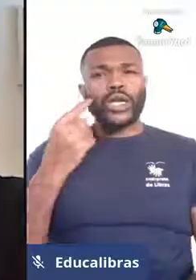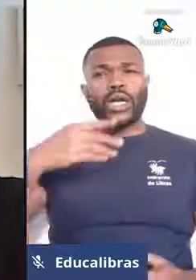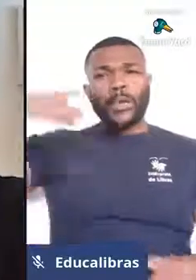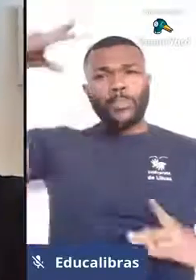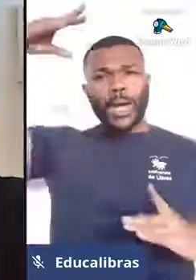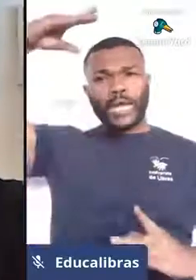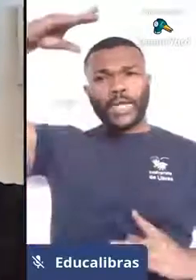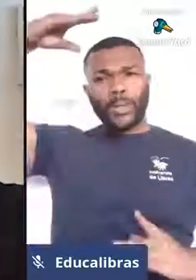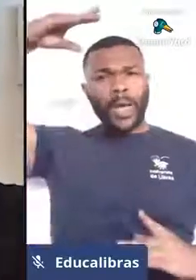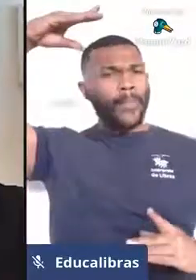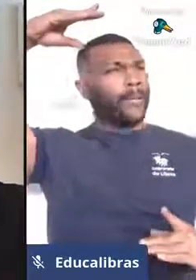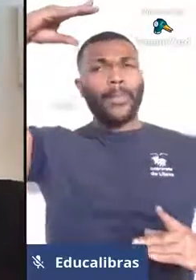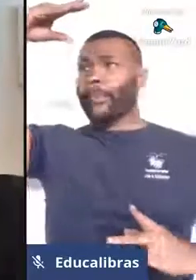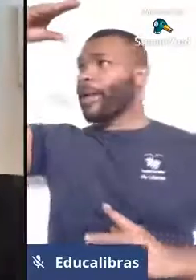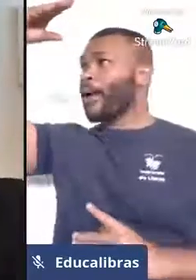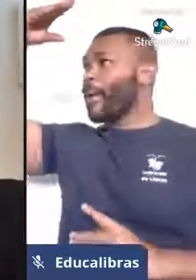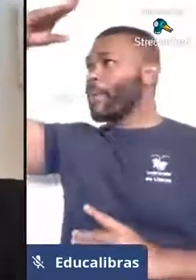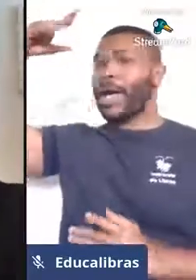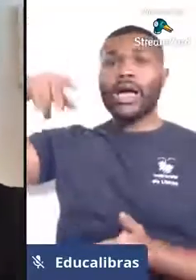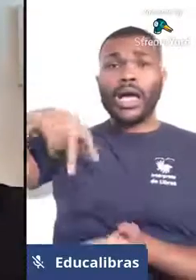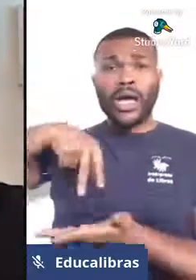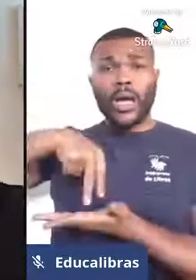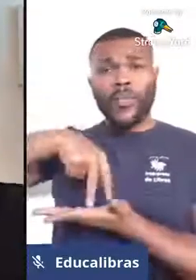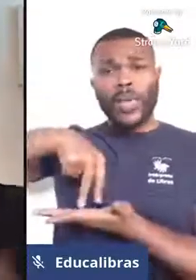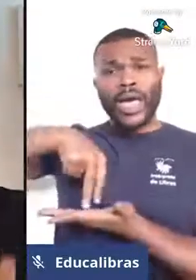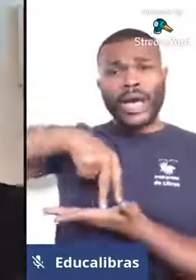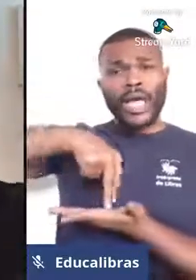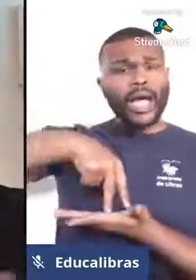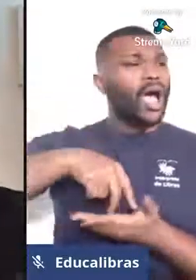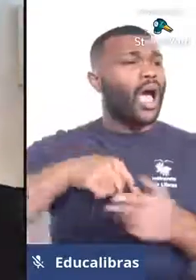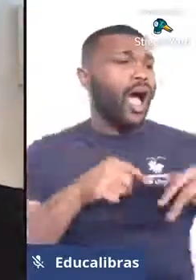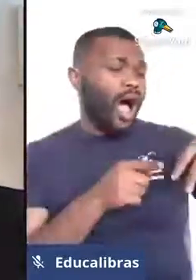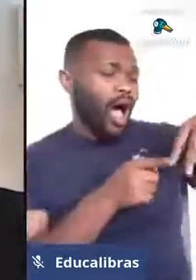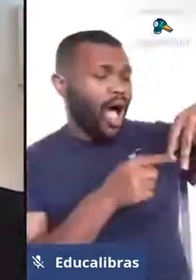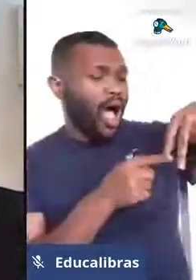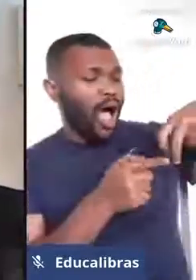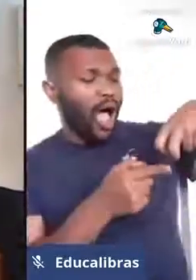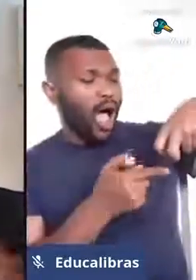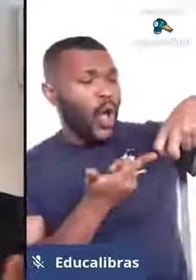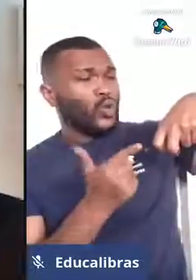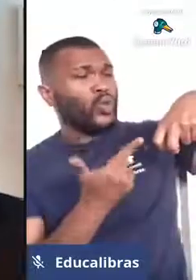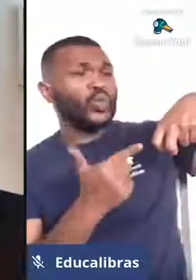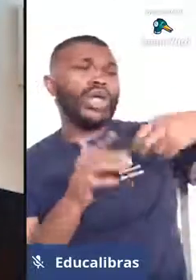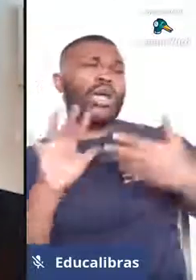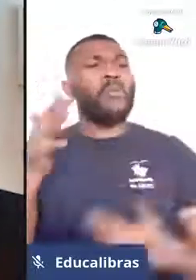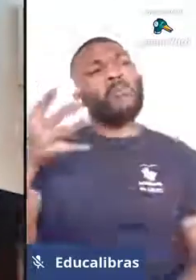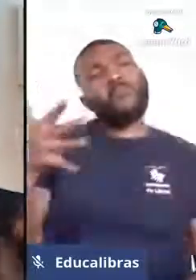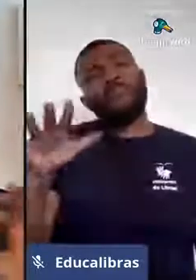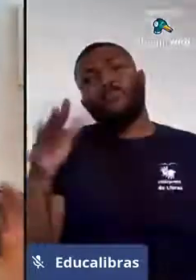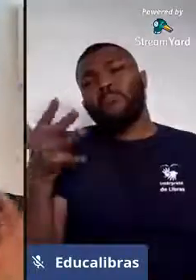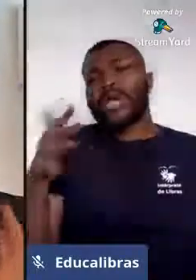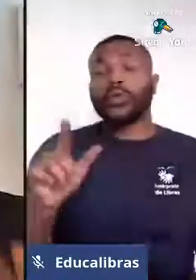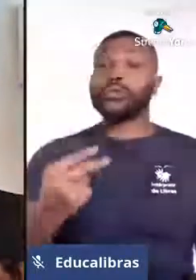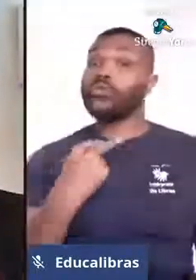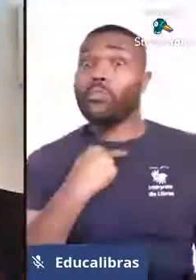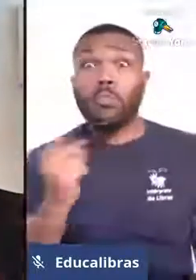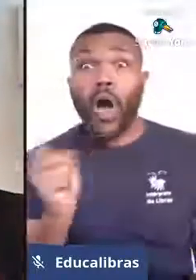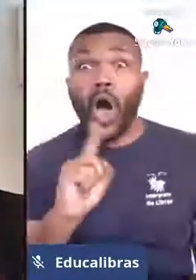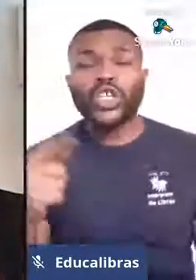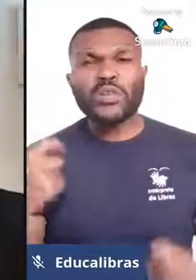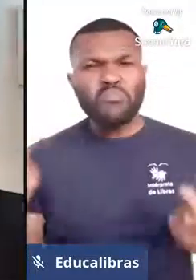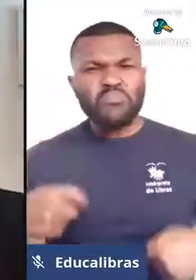duas pernas e falar assim, esse não tem as duas pernas, então fez uma coisa mais ou menos. Não pode ser mais ou menos, tem que ser de